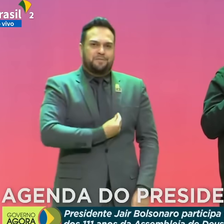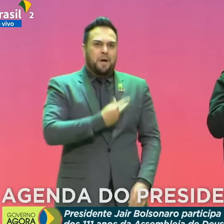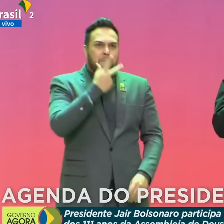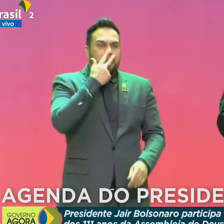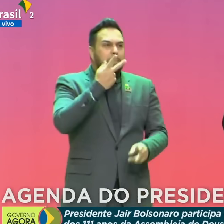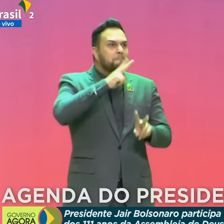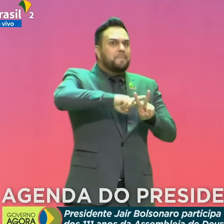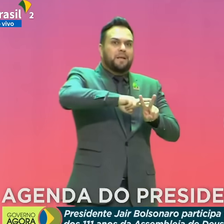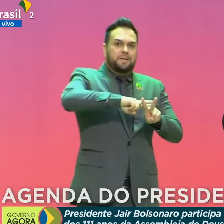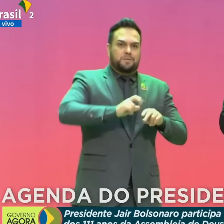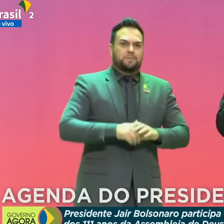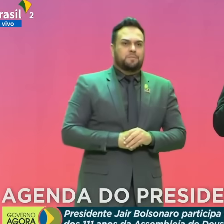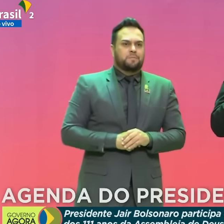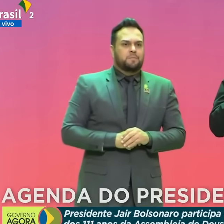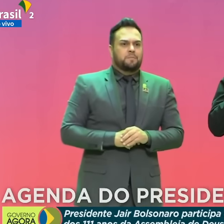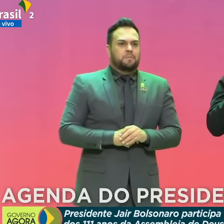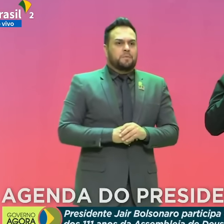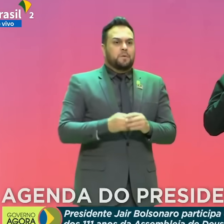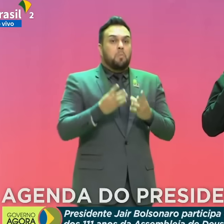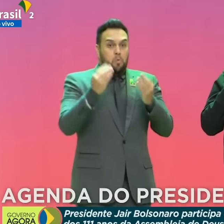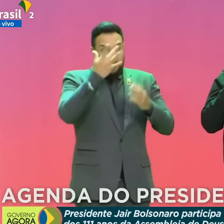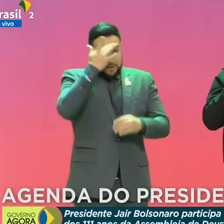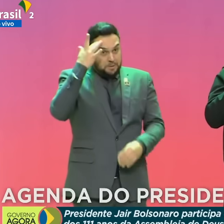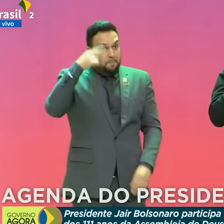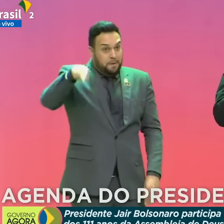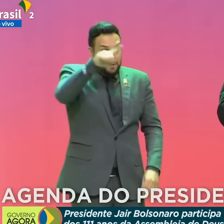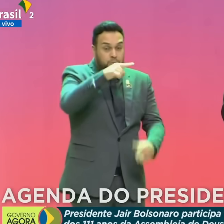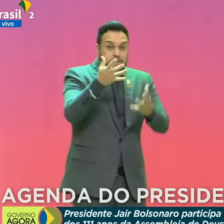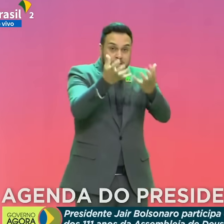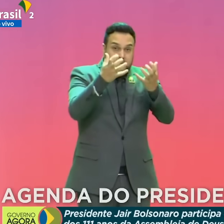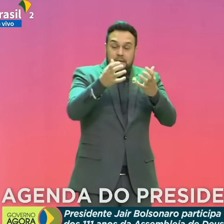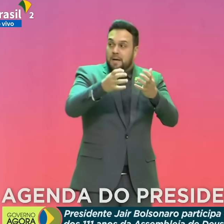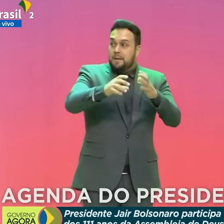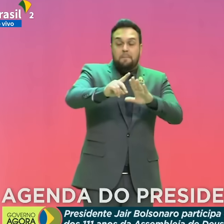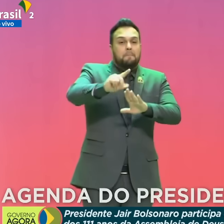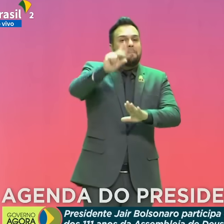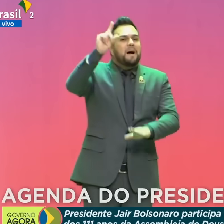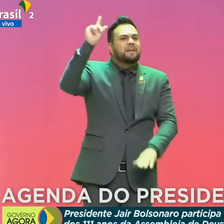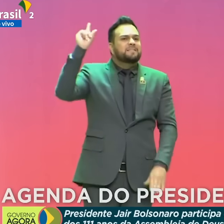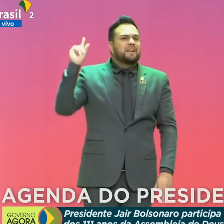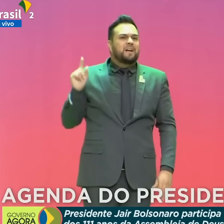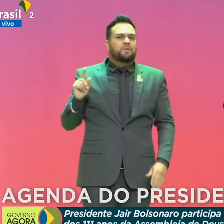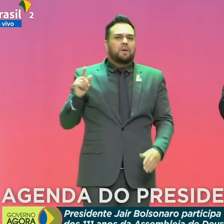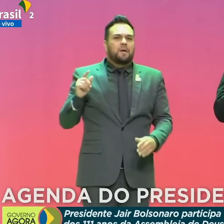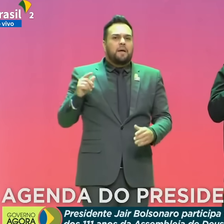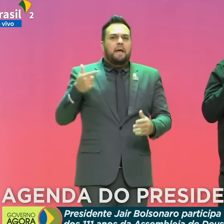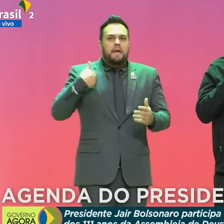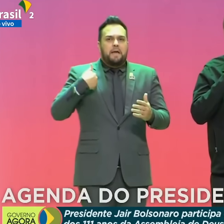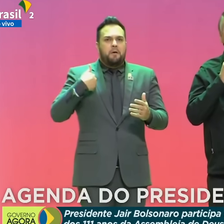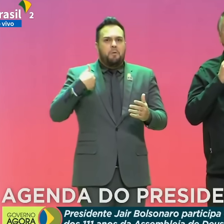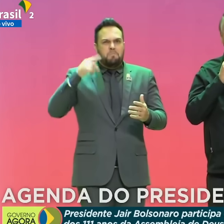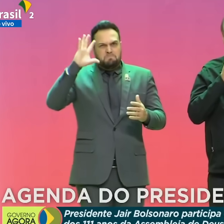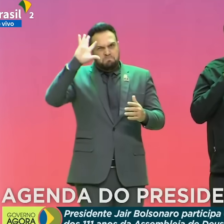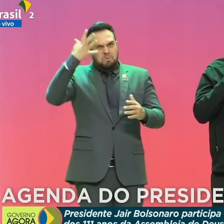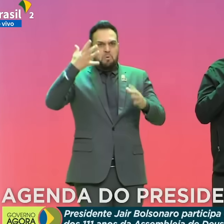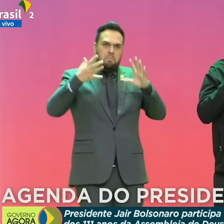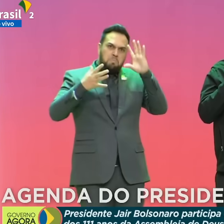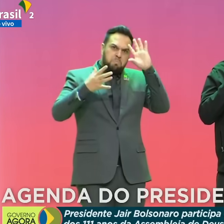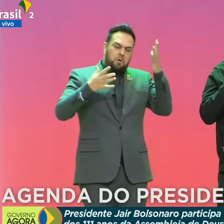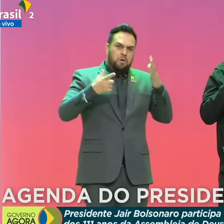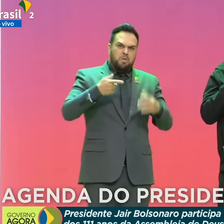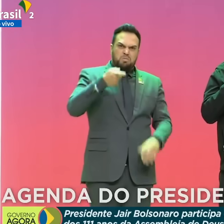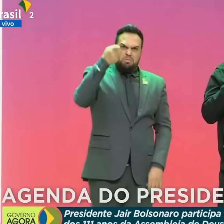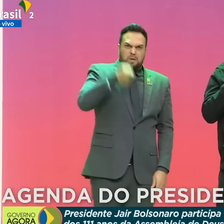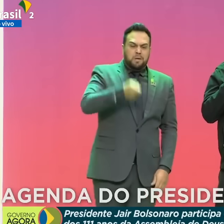Muitos queriam que num passado recente eu tomasse certas posições, mas